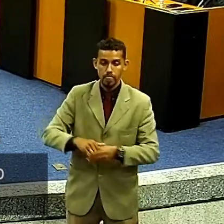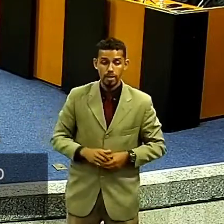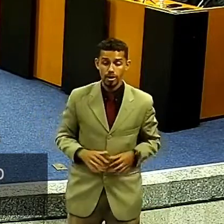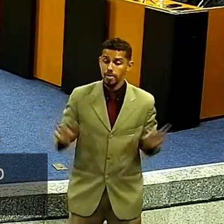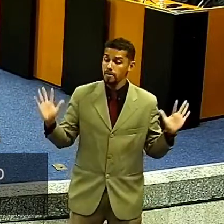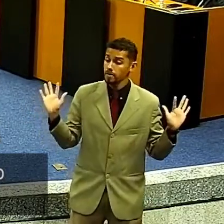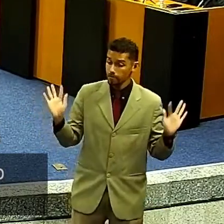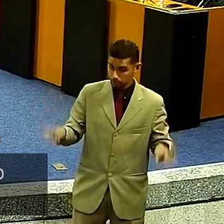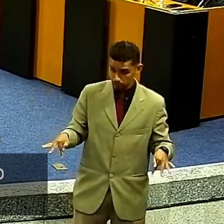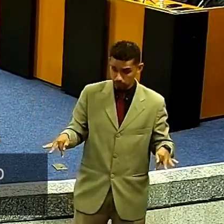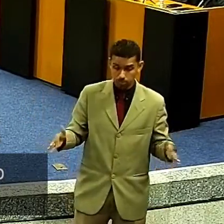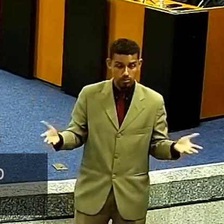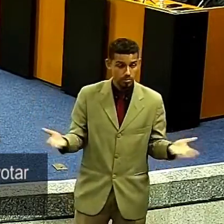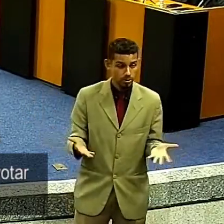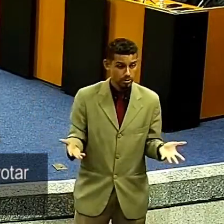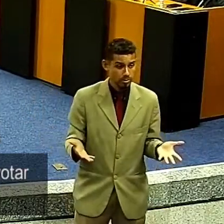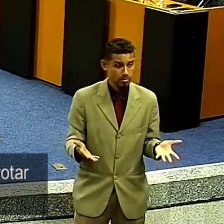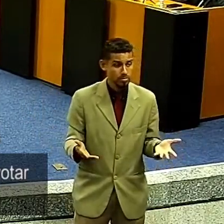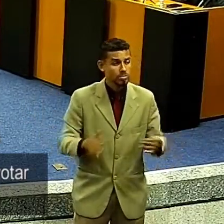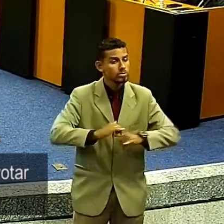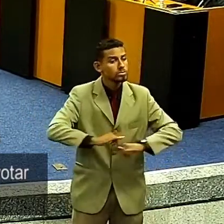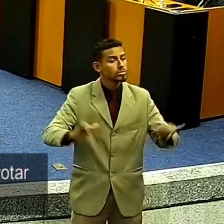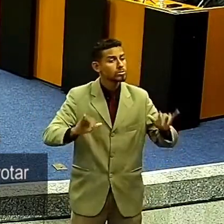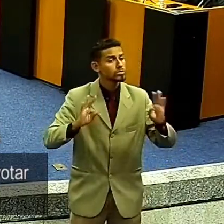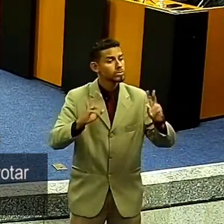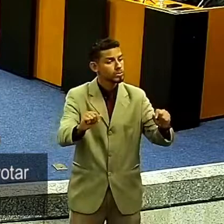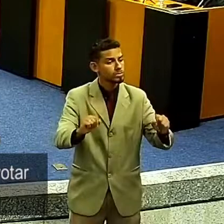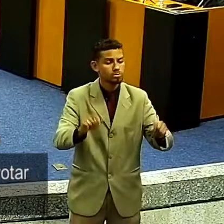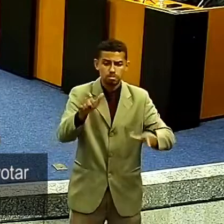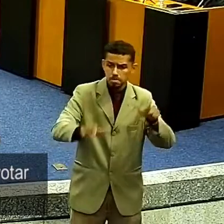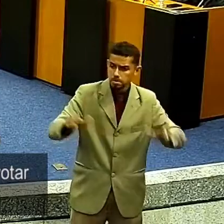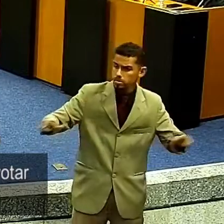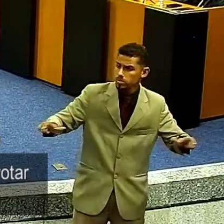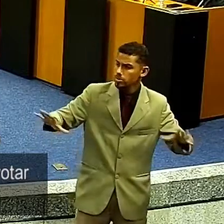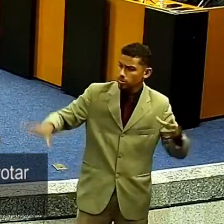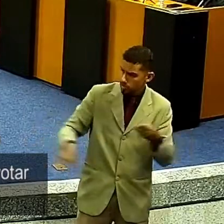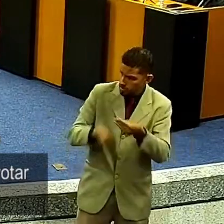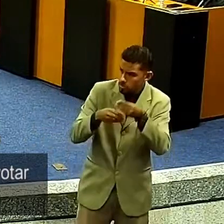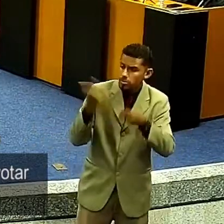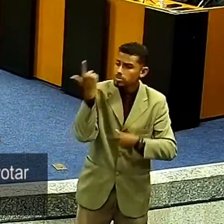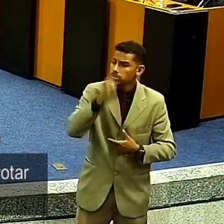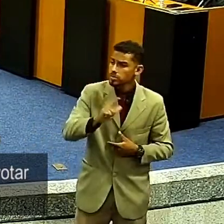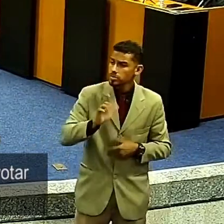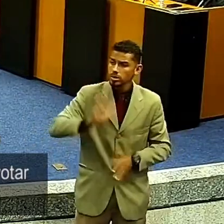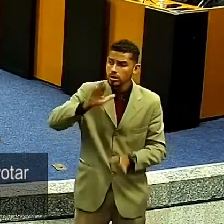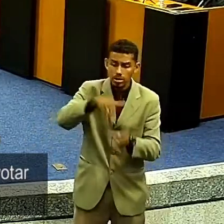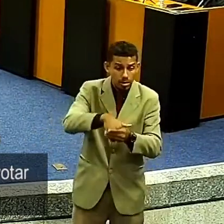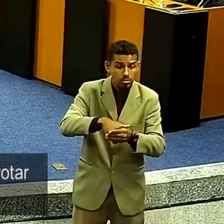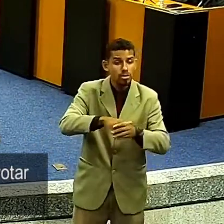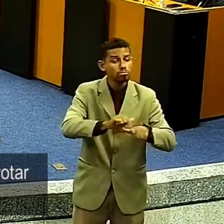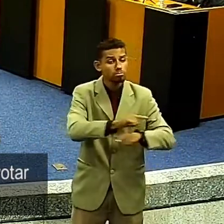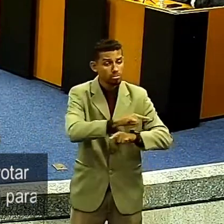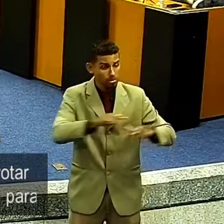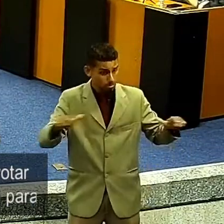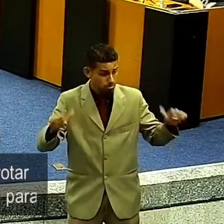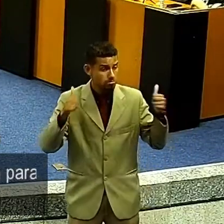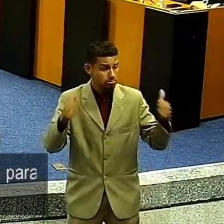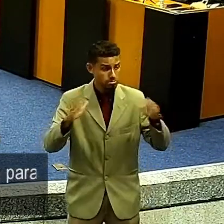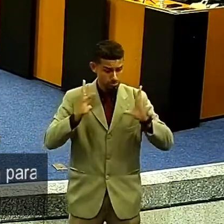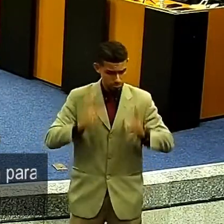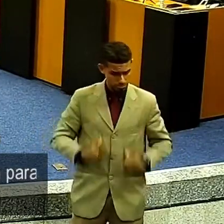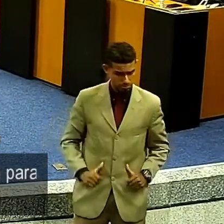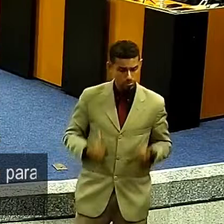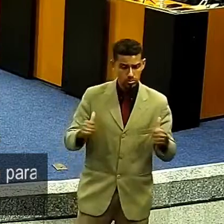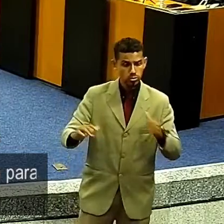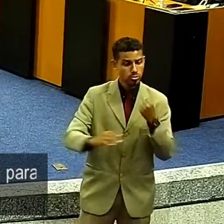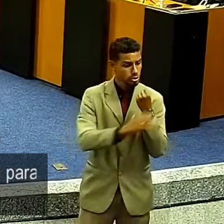por fim conito a todos indistintamente que contribuam para que tenhamos eleições limpas tranquilas seguras